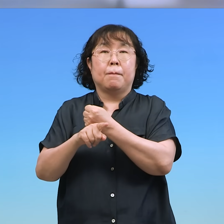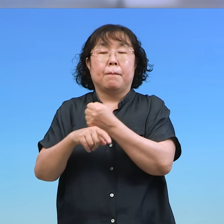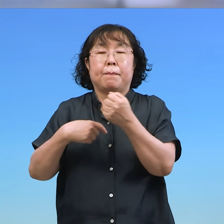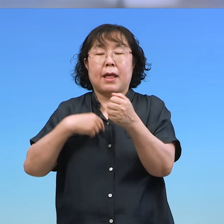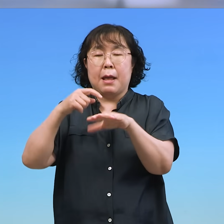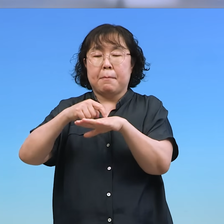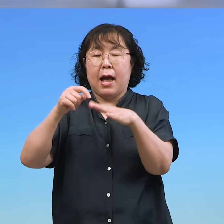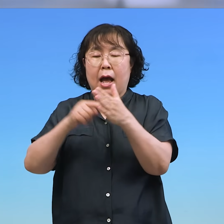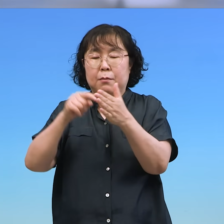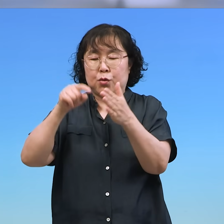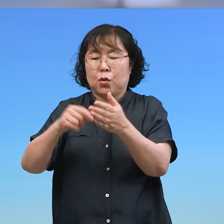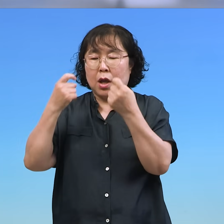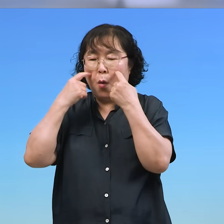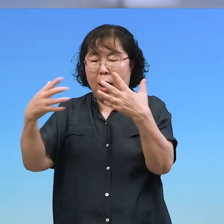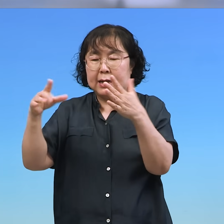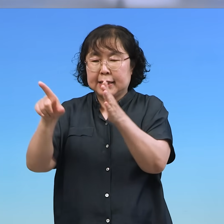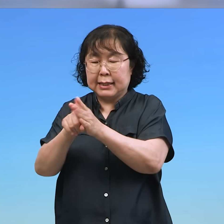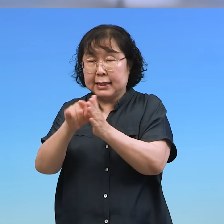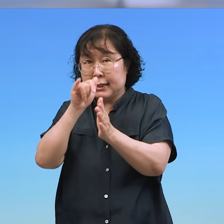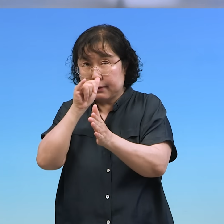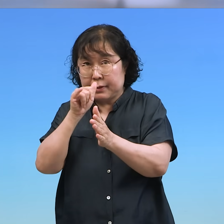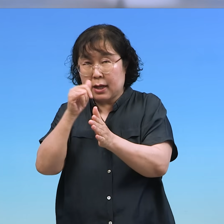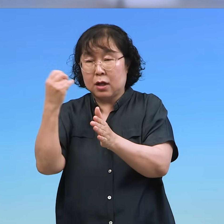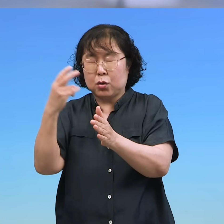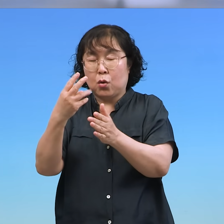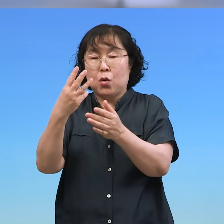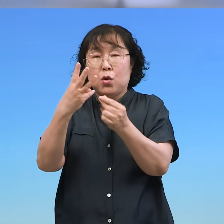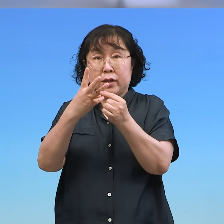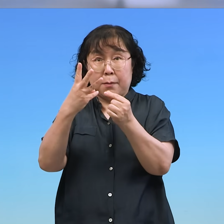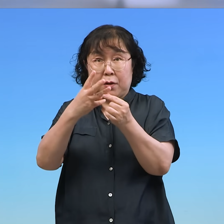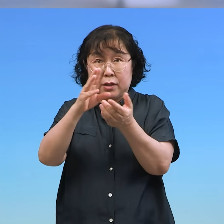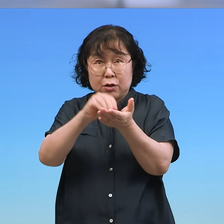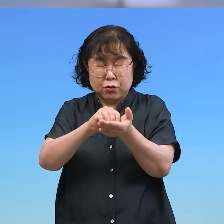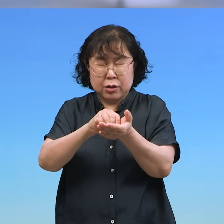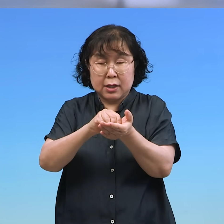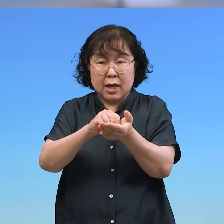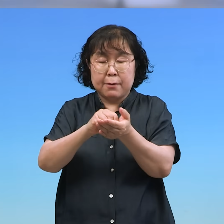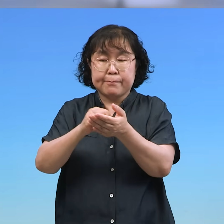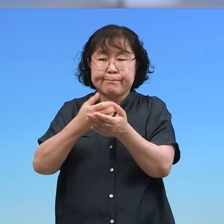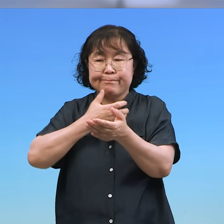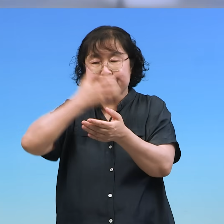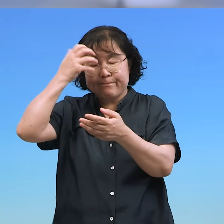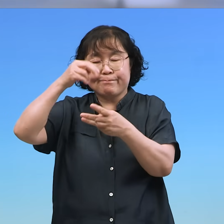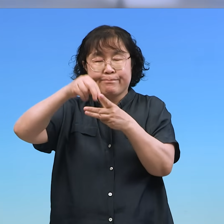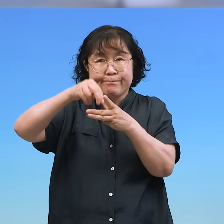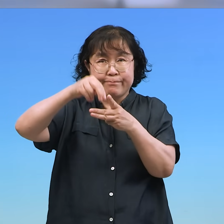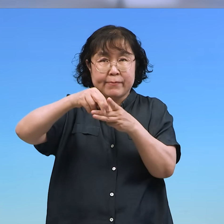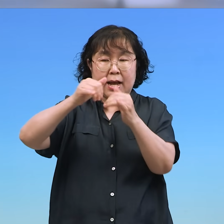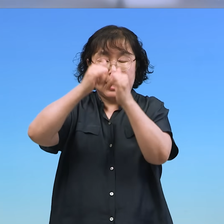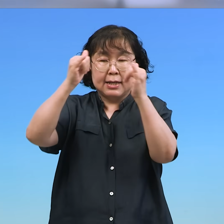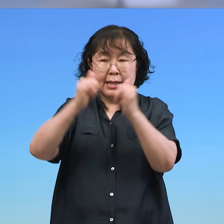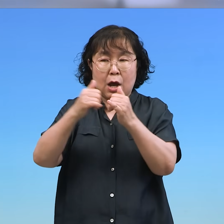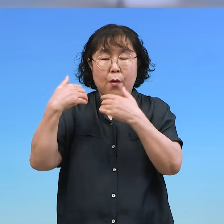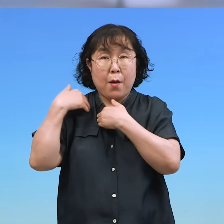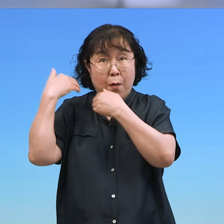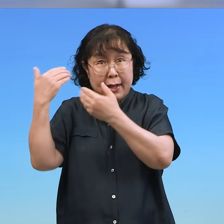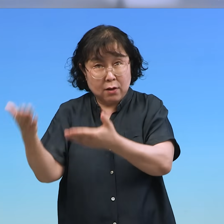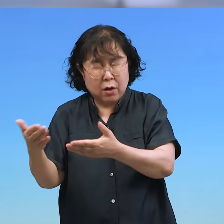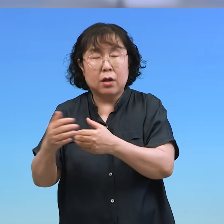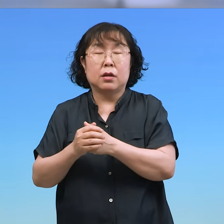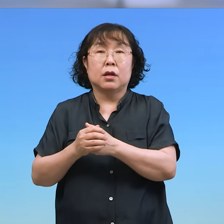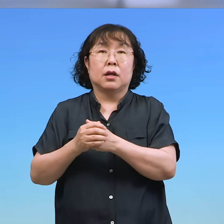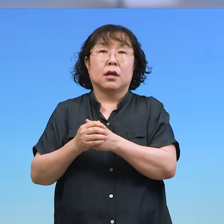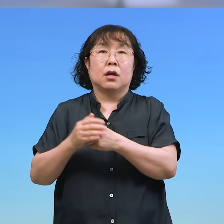우리 마을 그리고 남은 또 한 가지 숙제 드림센터 사회화는 우리 생각을 뛰어넘는